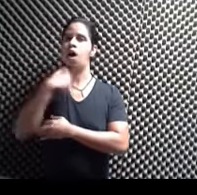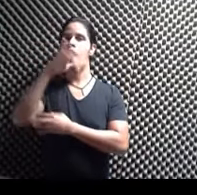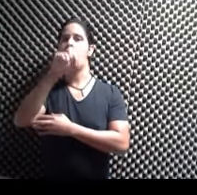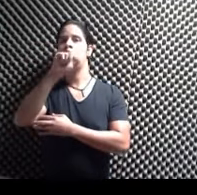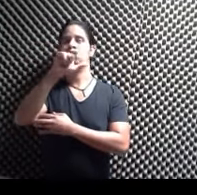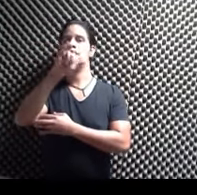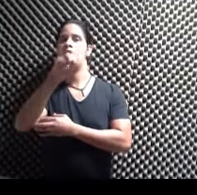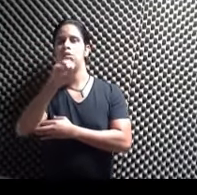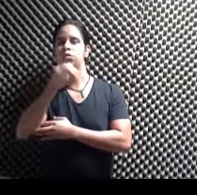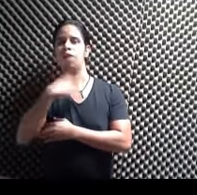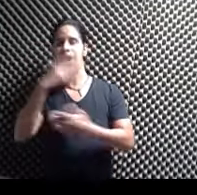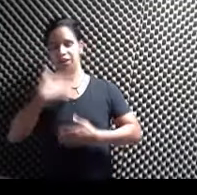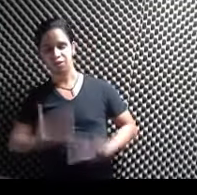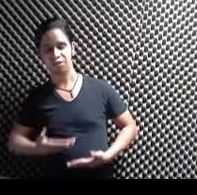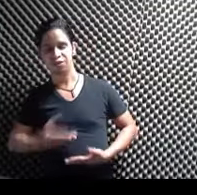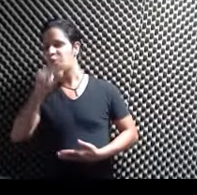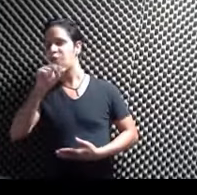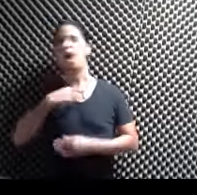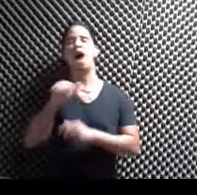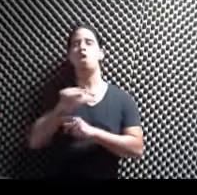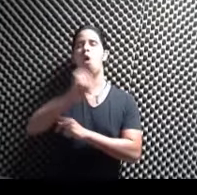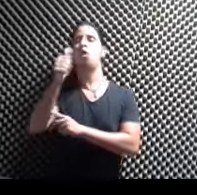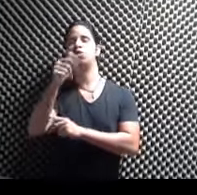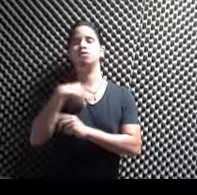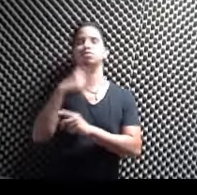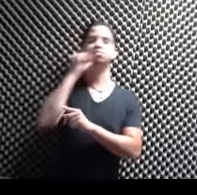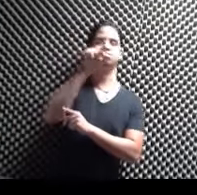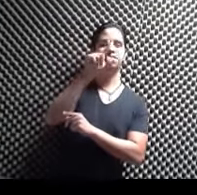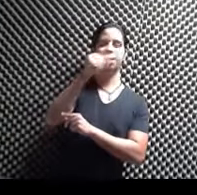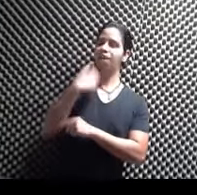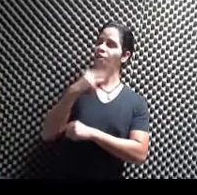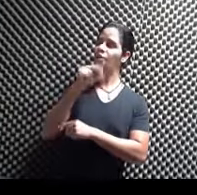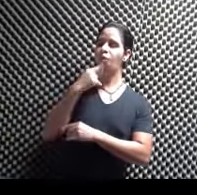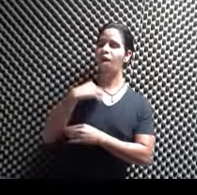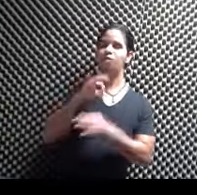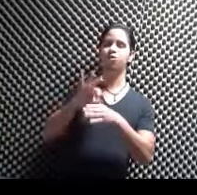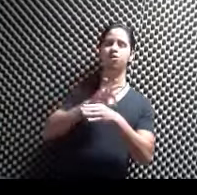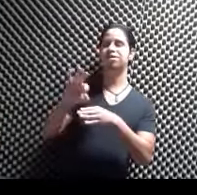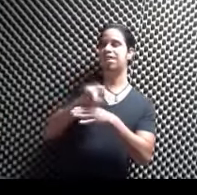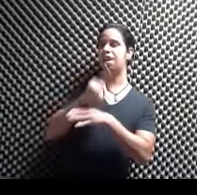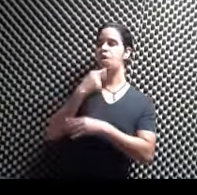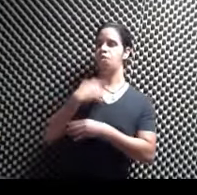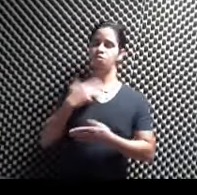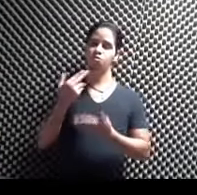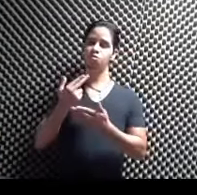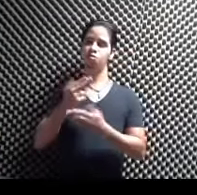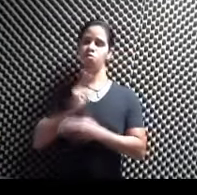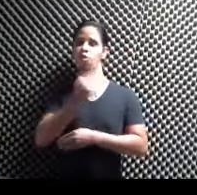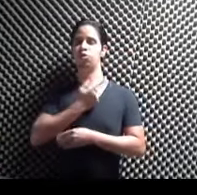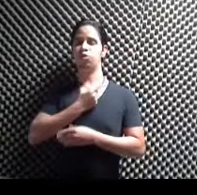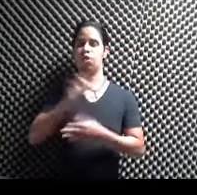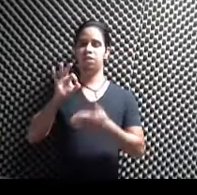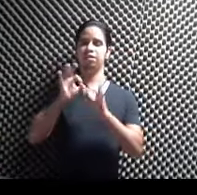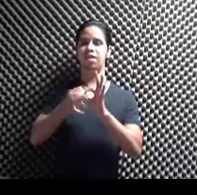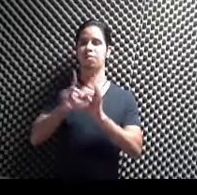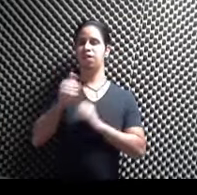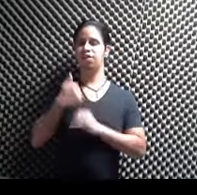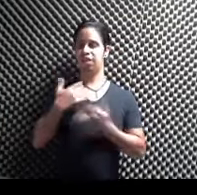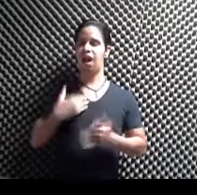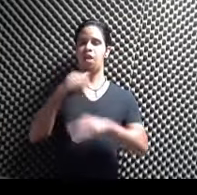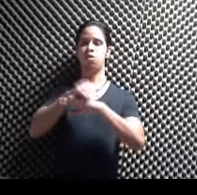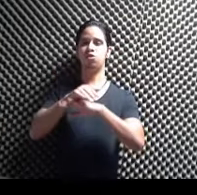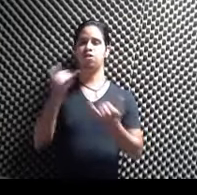estoy. No, aquel ¿no? Joselo. Hoy hay dos. Esto no va a funcionar. Nuestro intérprete de la noche de hoy. Como uno no es